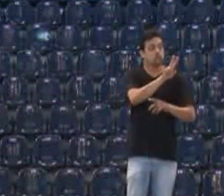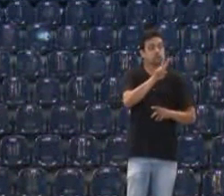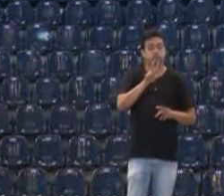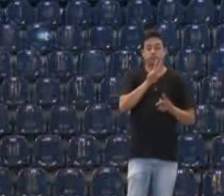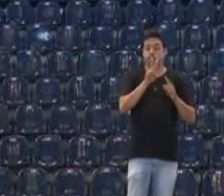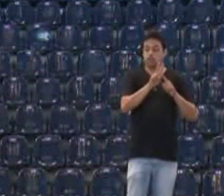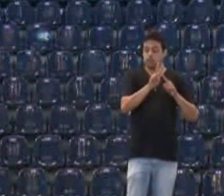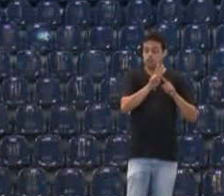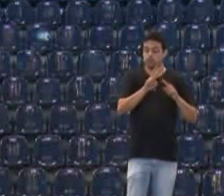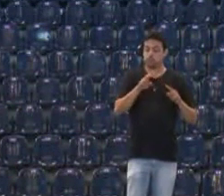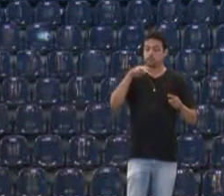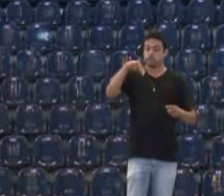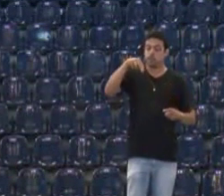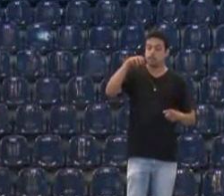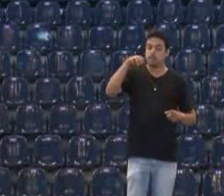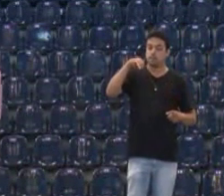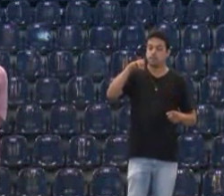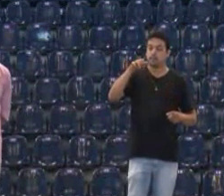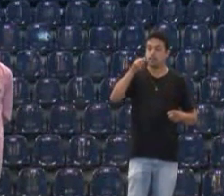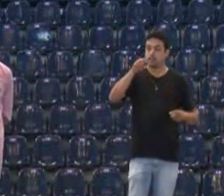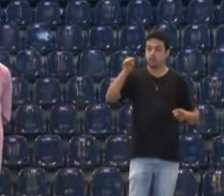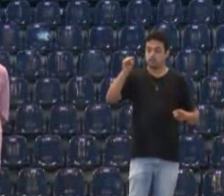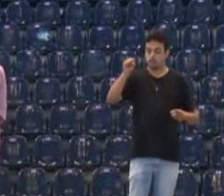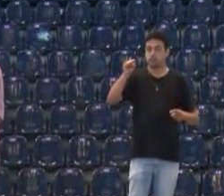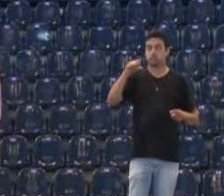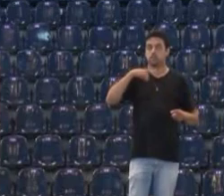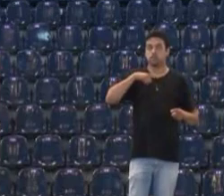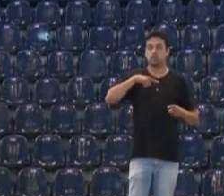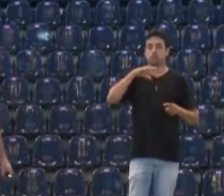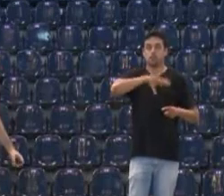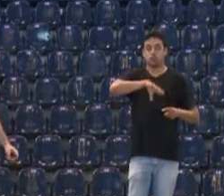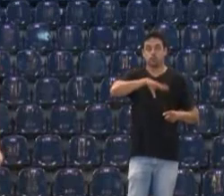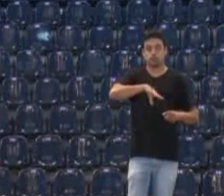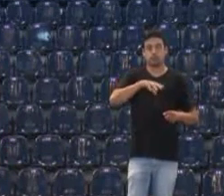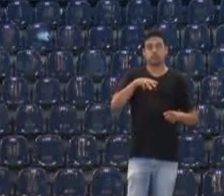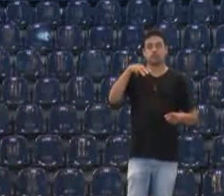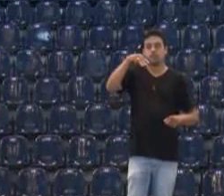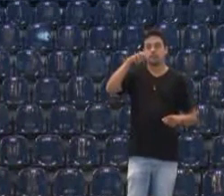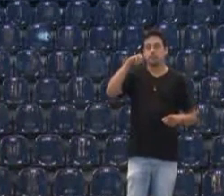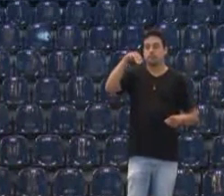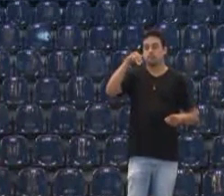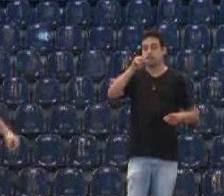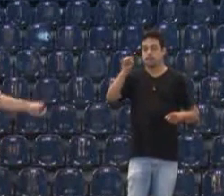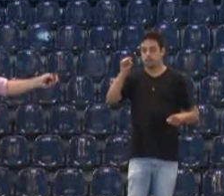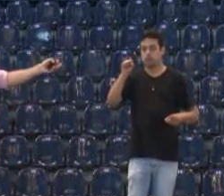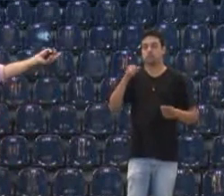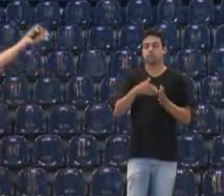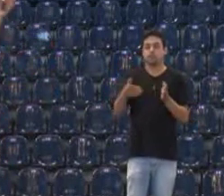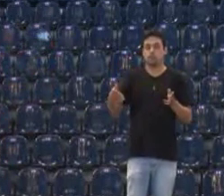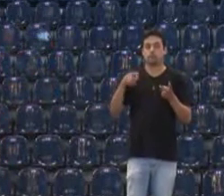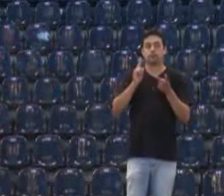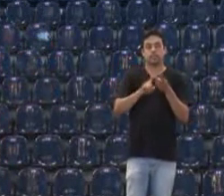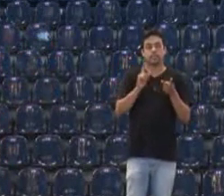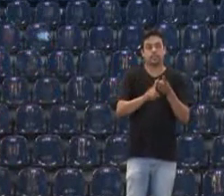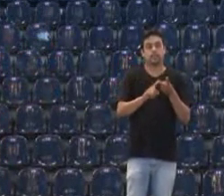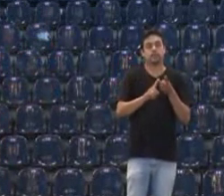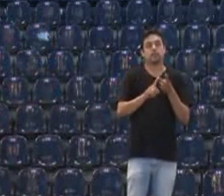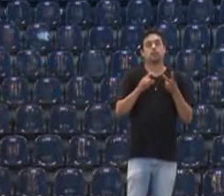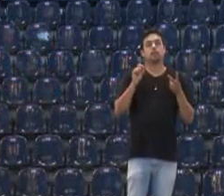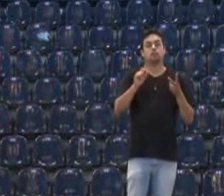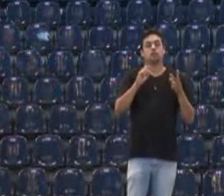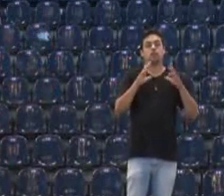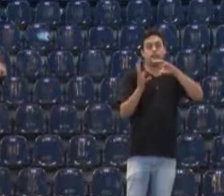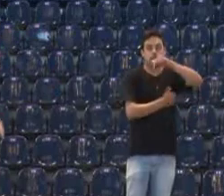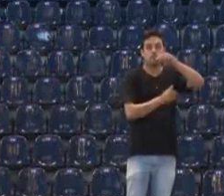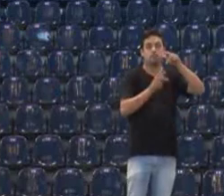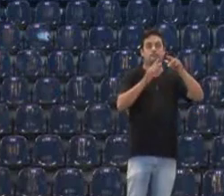A palavra menos existe em língua portuguesa? Não, né? Estou com menos fome hoje, né? O mundo precisa de mais paz e menos